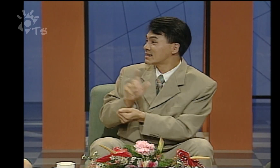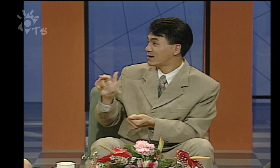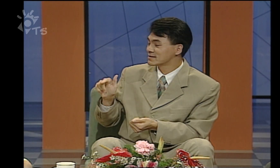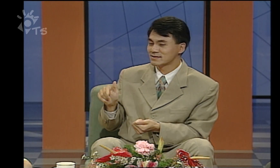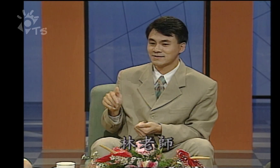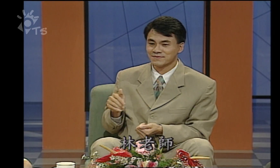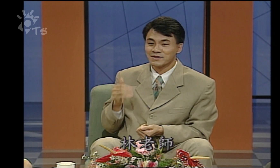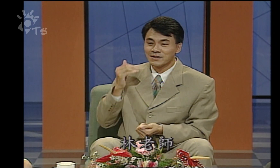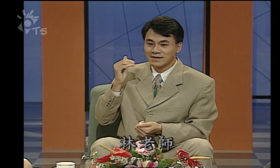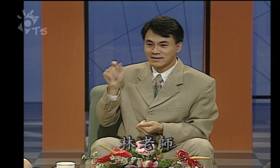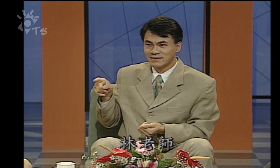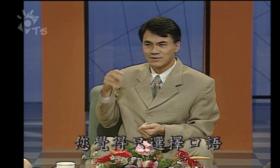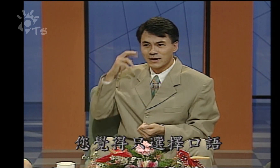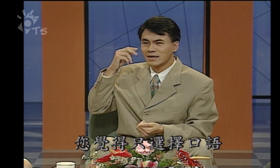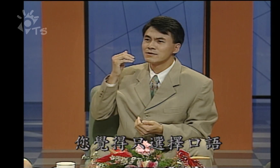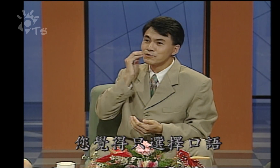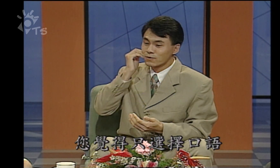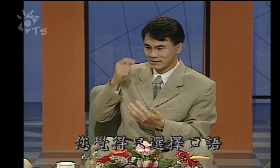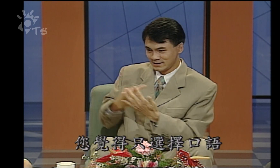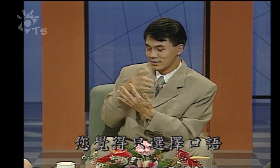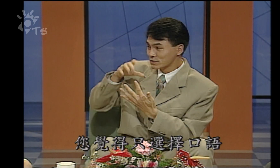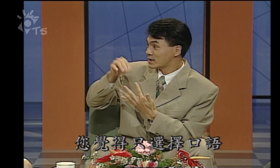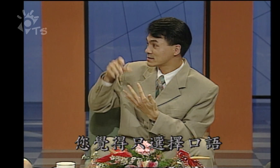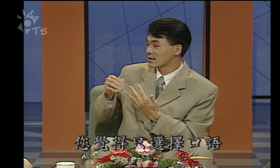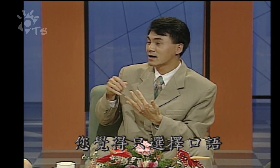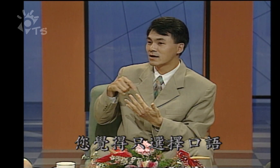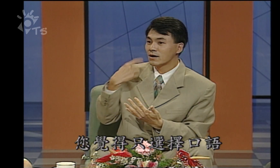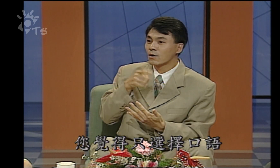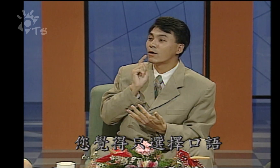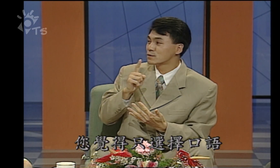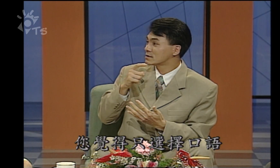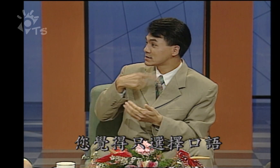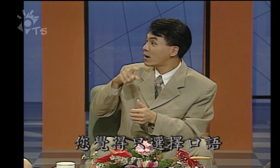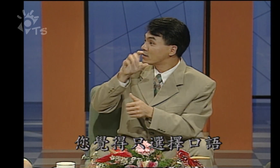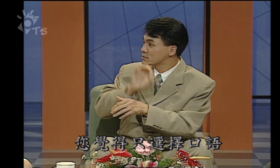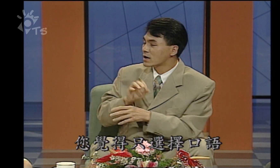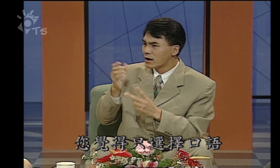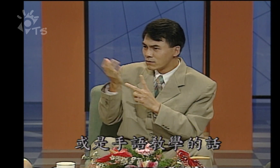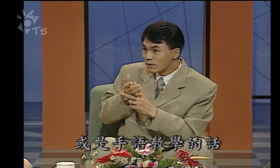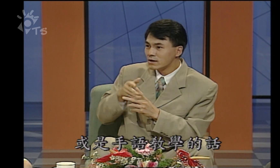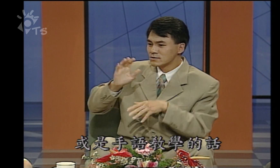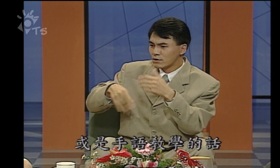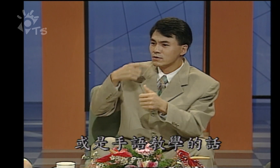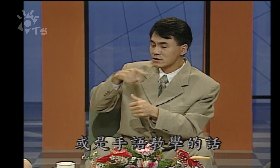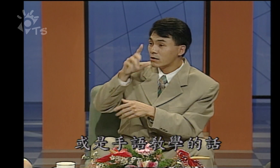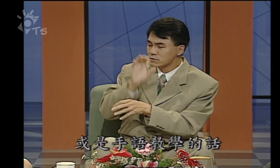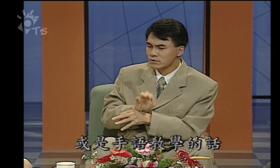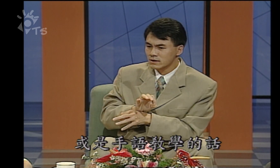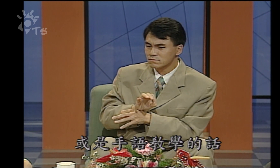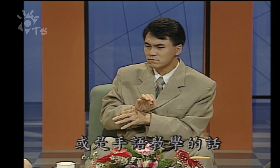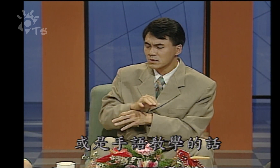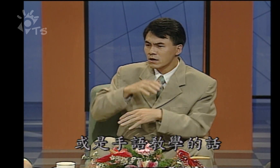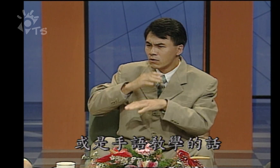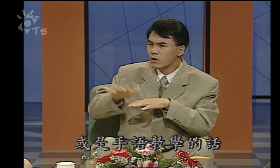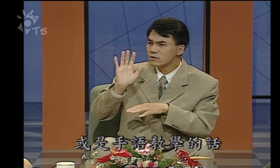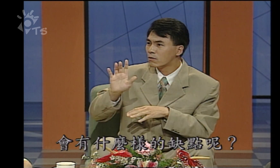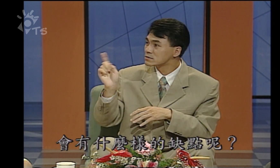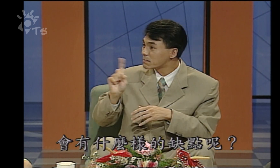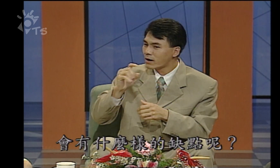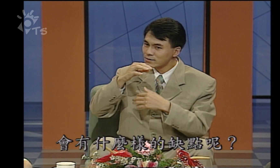林老师，请教您，您觉得如果只选择口语或者是手语教学的话，会有什么样的缺